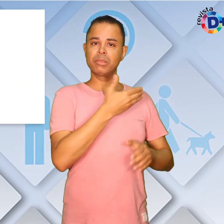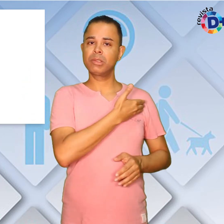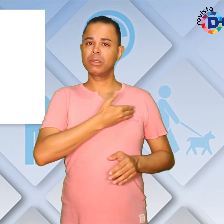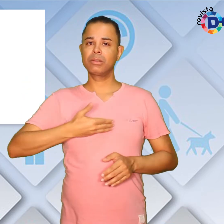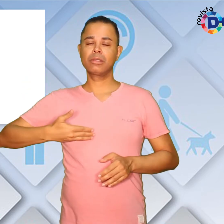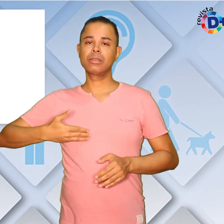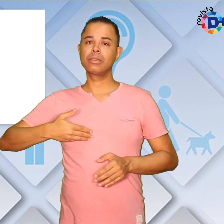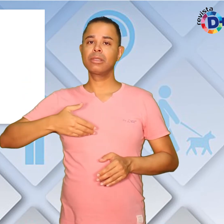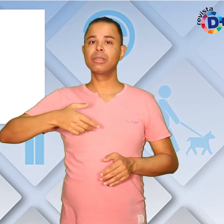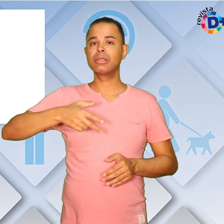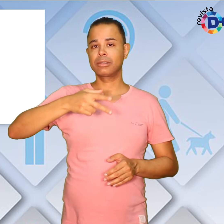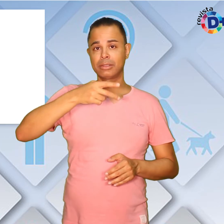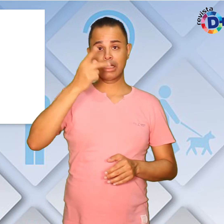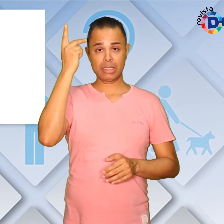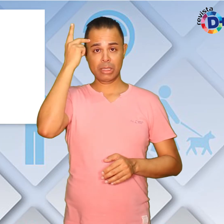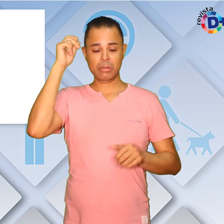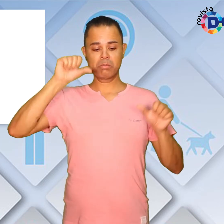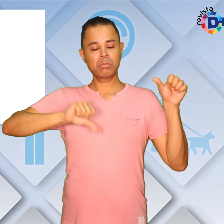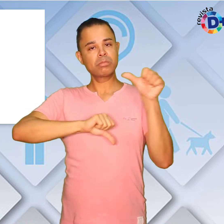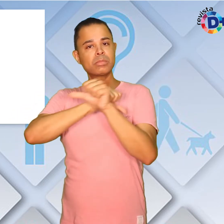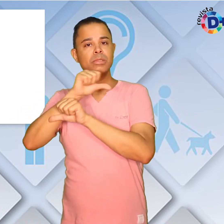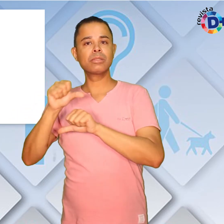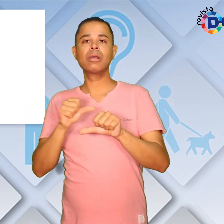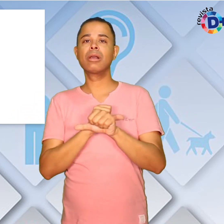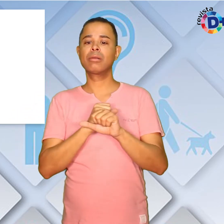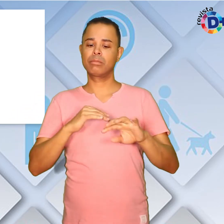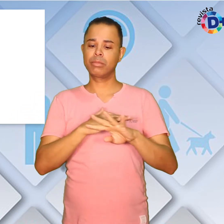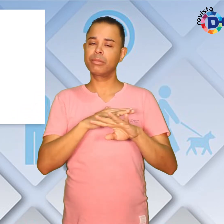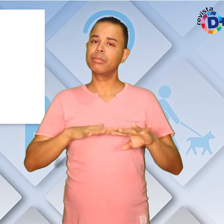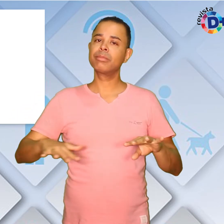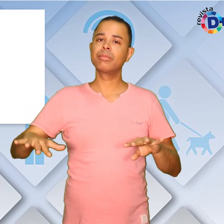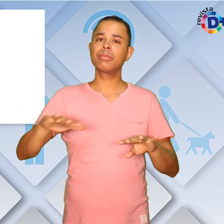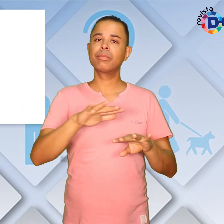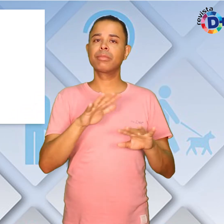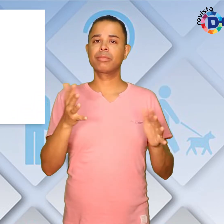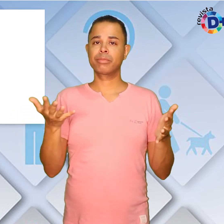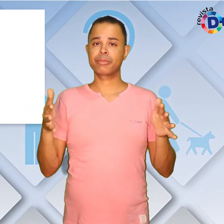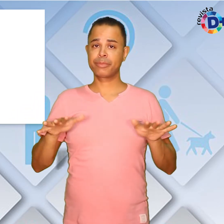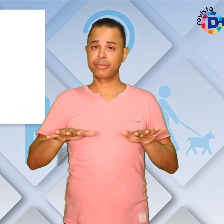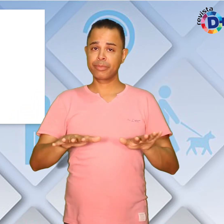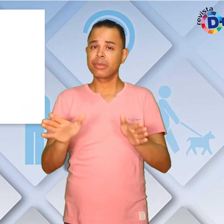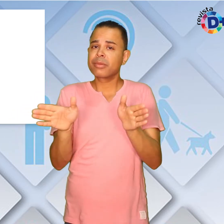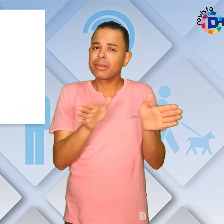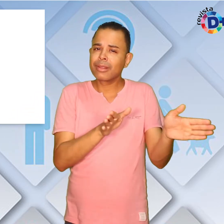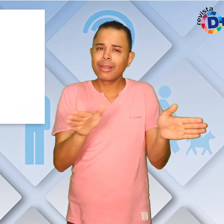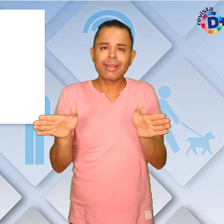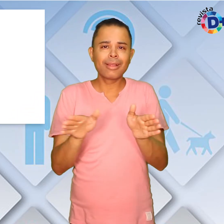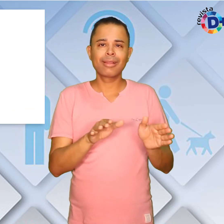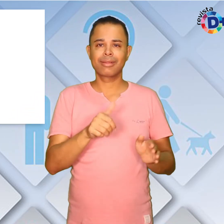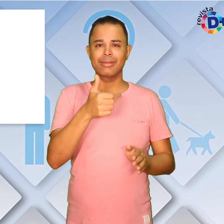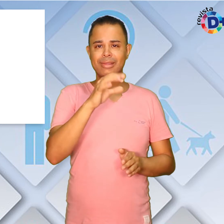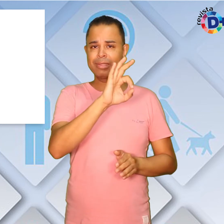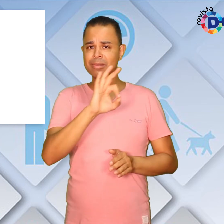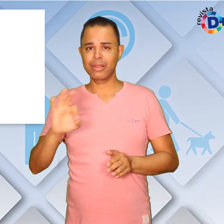uma cidade realmente inclusiva e acessibilidade total é uma prioridade